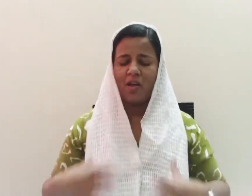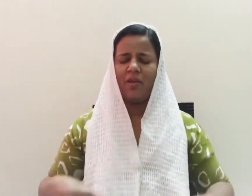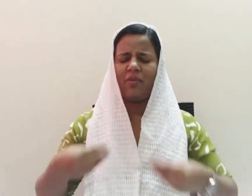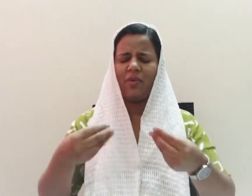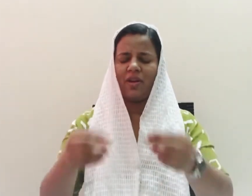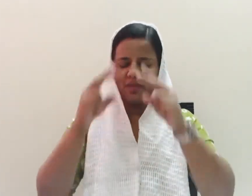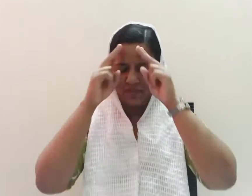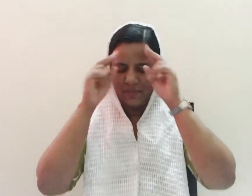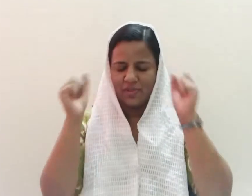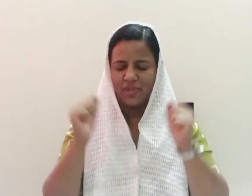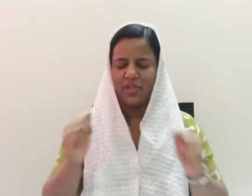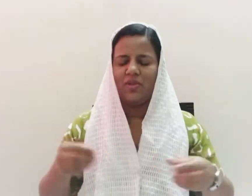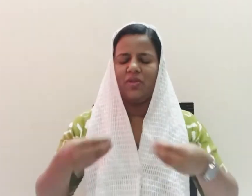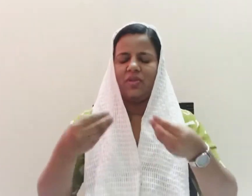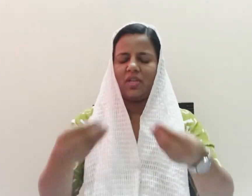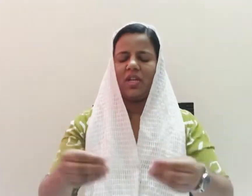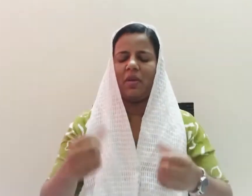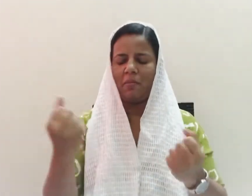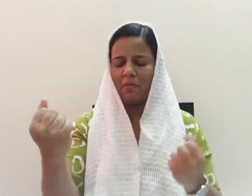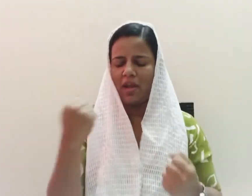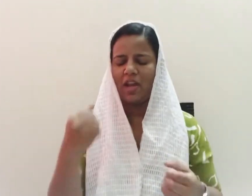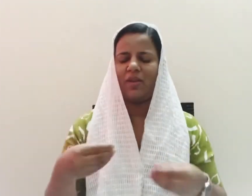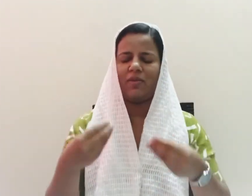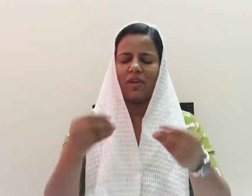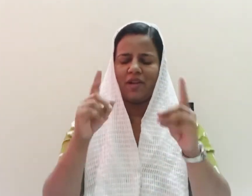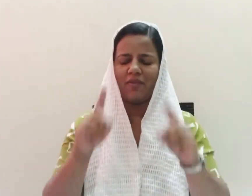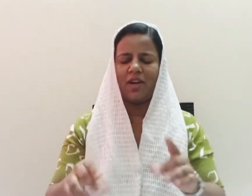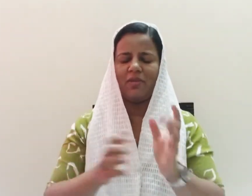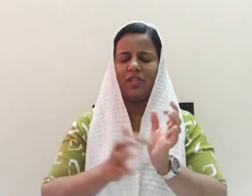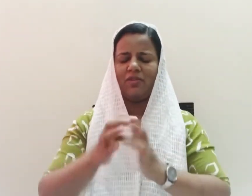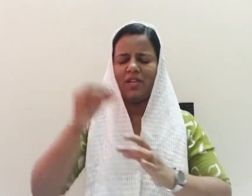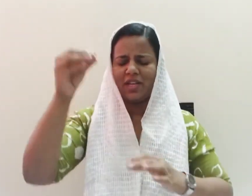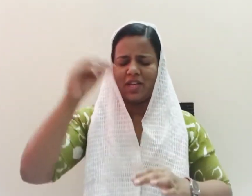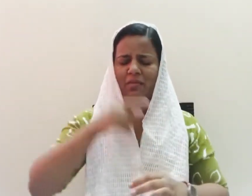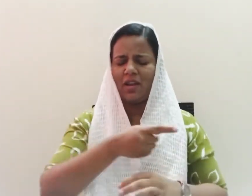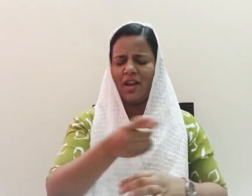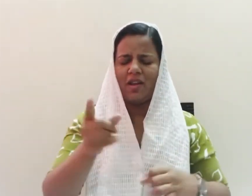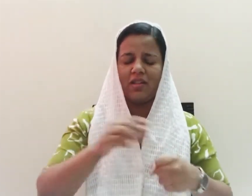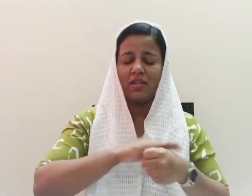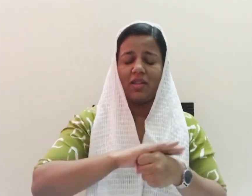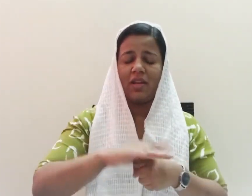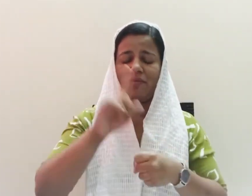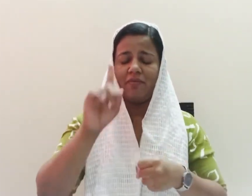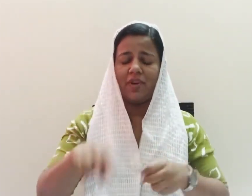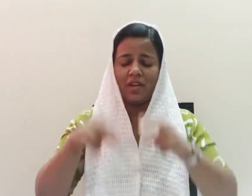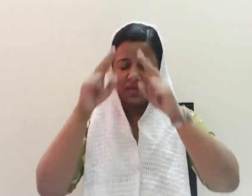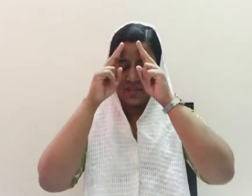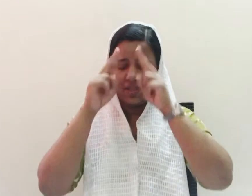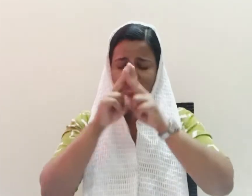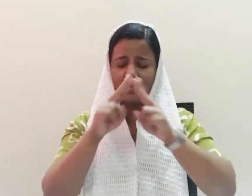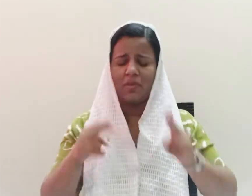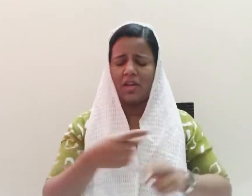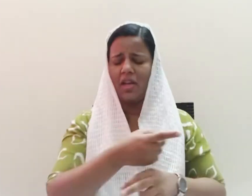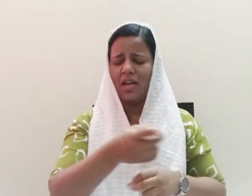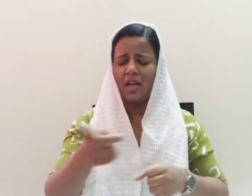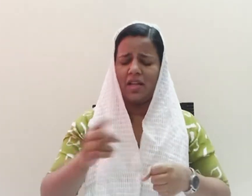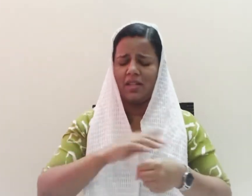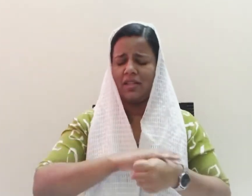പ്രാപിക്കട്ടെ, സ്വസ്ഥത പ്രാപിക്കട്ടെ, ബലം പ്രാപിക്കട്ടെ. അങ്ങയുടെ കൃപ കൊണ്ട് തൻ്റെ കുഞ്ഞുങ്ങളെ നിറയ്ക്കണമേ. അങ്ങയുടെ സമാധാനം കൊണ്ട് തൻ്റെ കുഞ്ഞുങ്ങളെ നിറയ്ക്കണമേ.